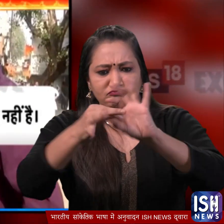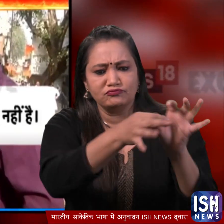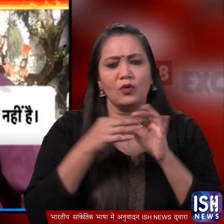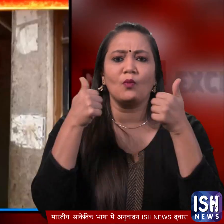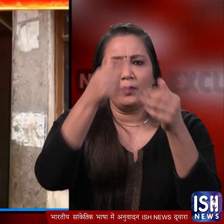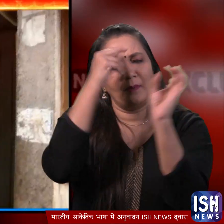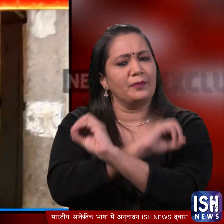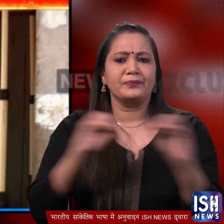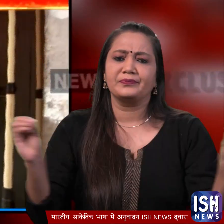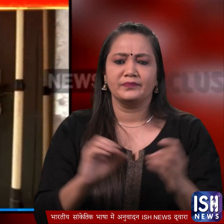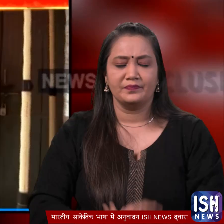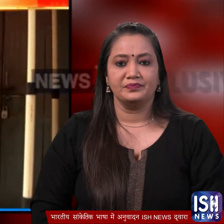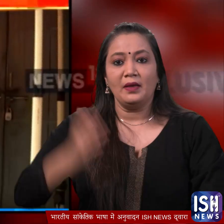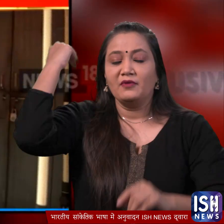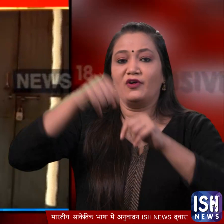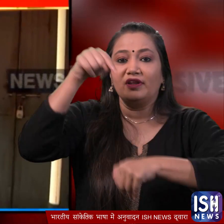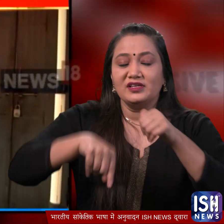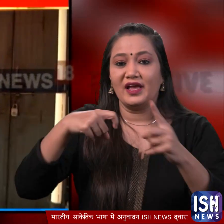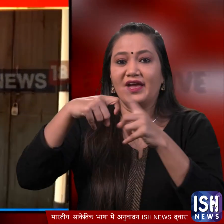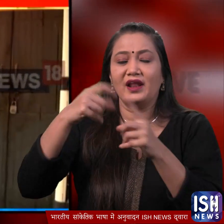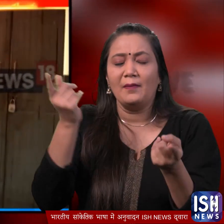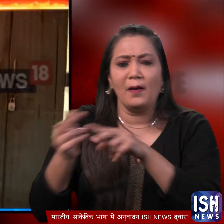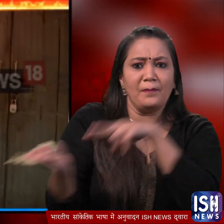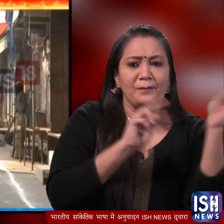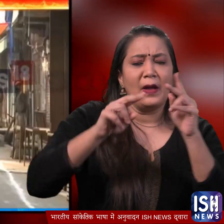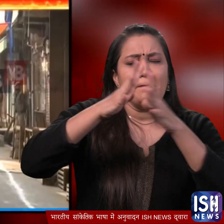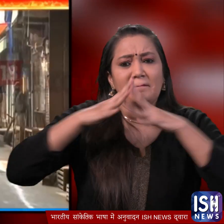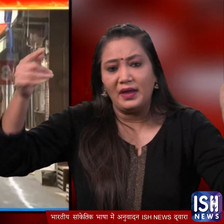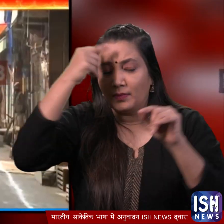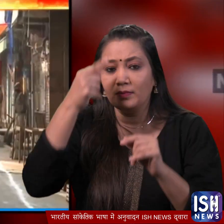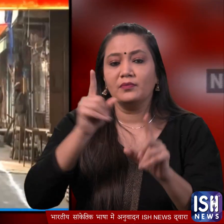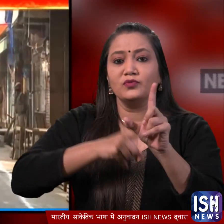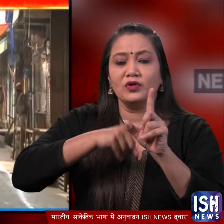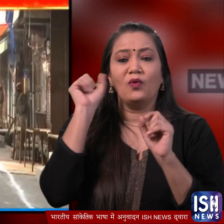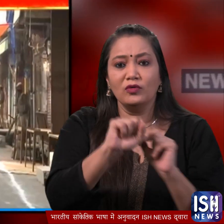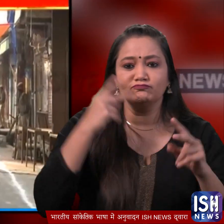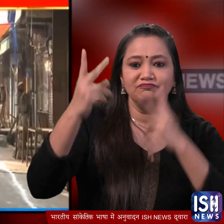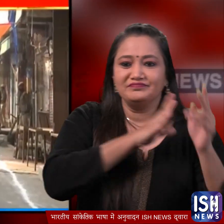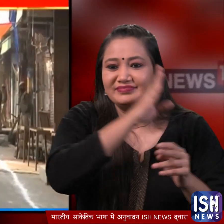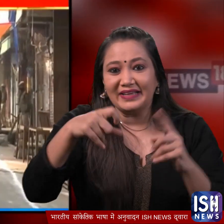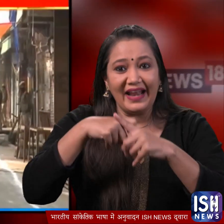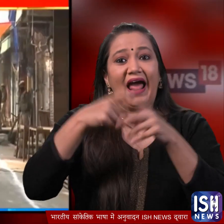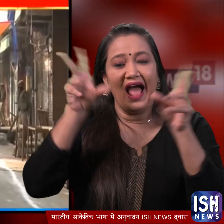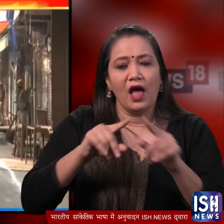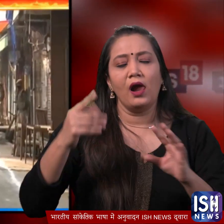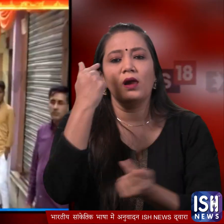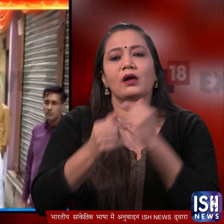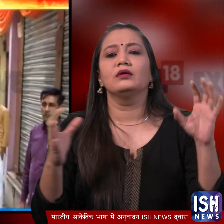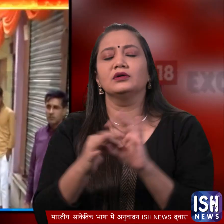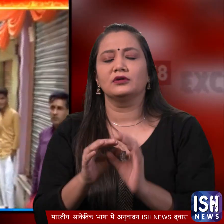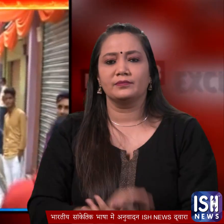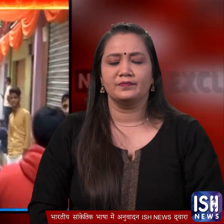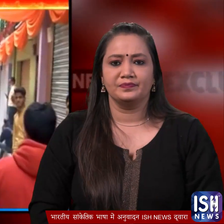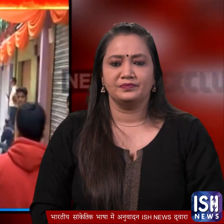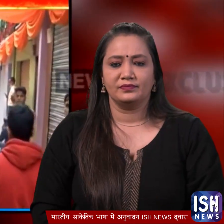कोई दिक्कत नहीं है। चूंकि पिछले चुनाव में कैराना का पलायन बड़ा मुद्दा था, इसलिए योगी के इस दौरे को चुनावी राजनीति से जोड़ा जाने लगा।